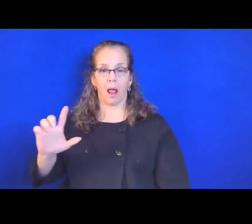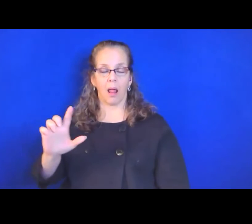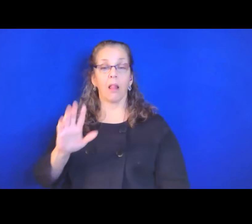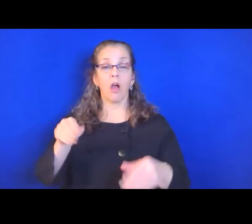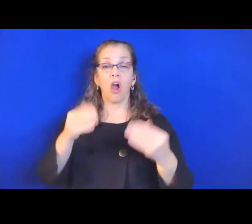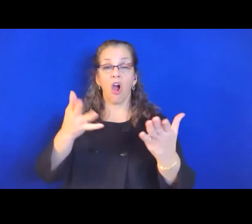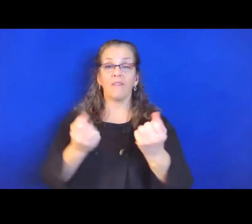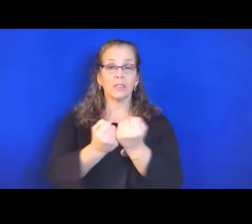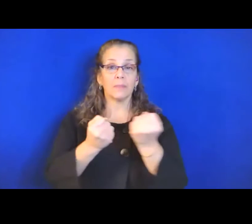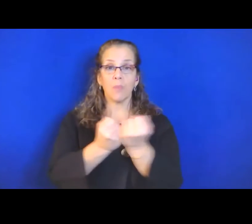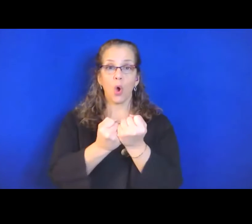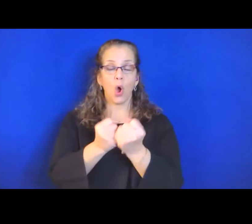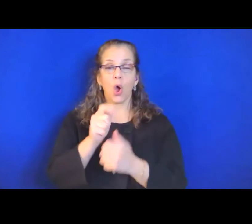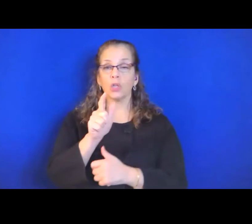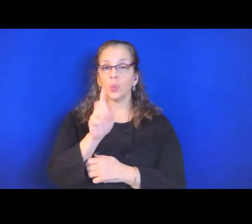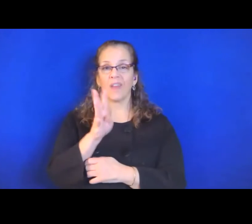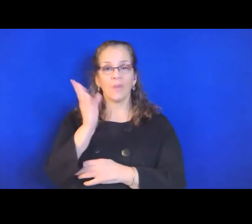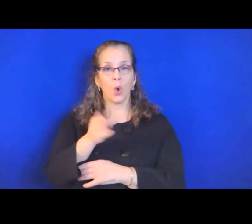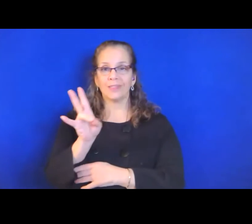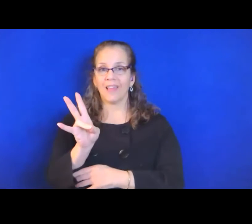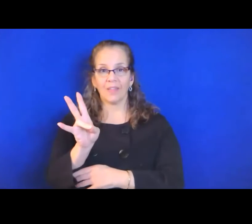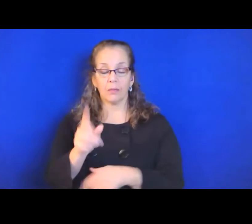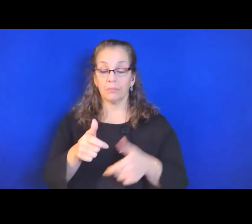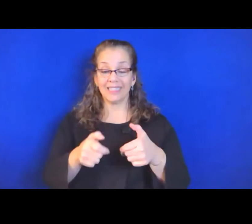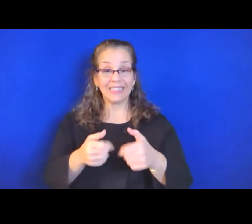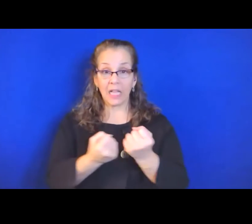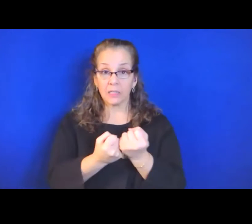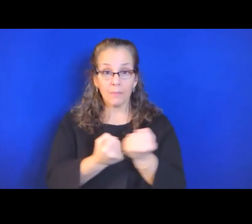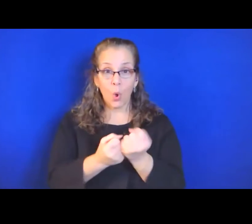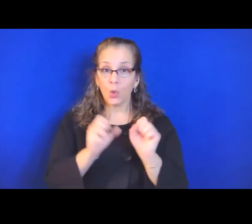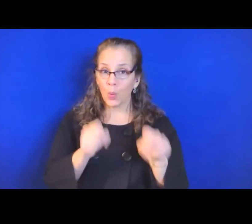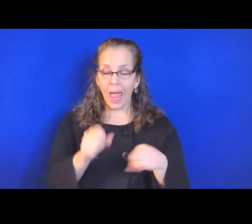码，那我你就可以得到这个